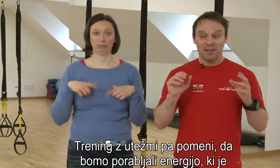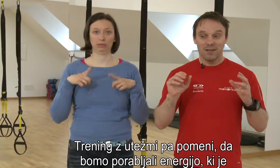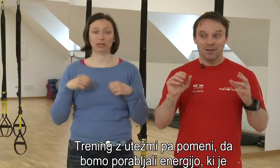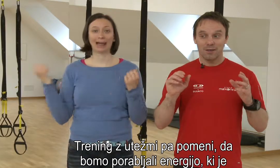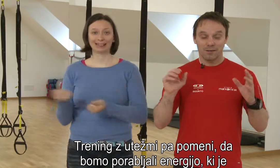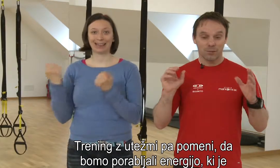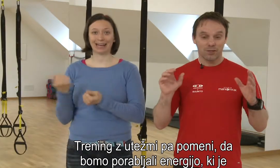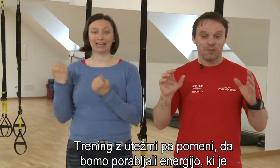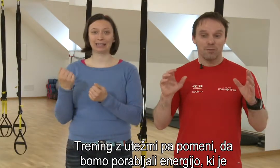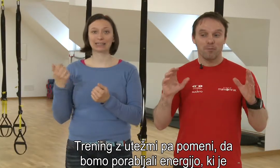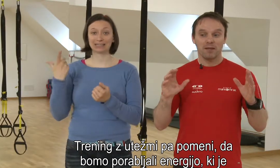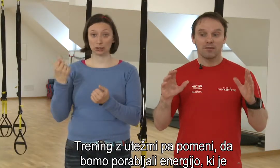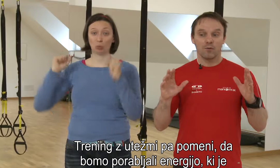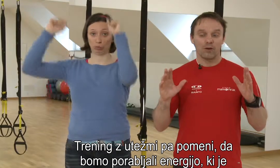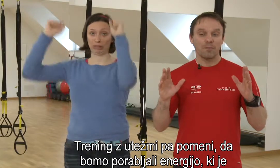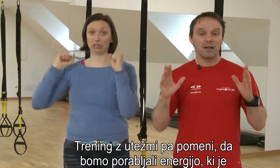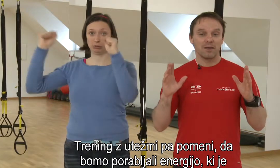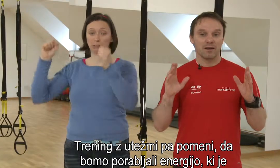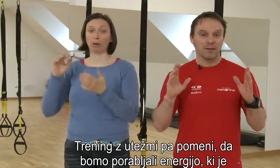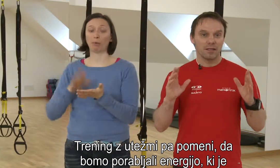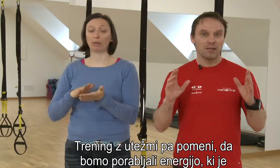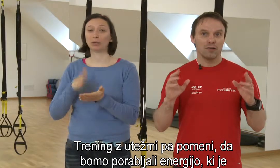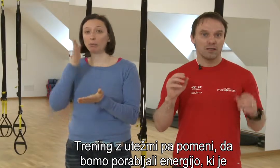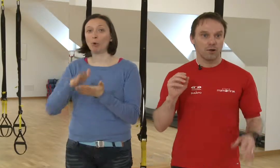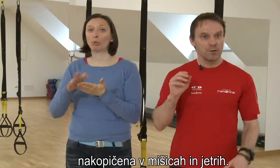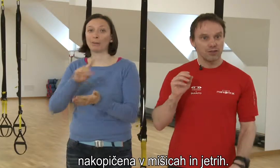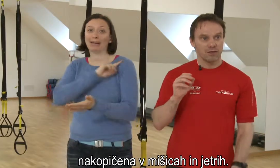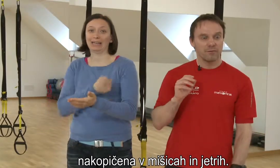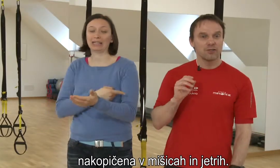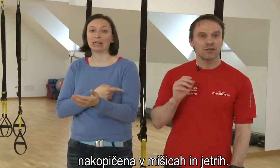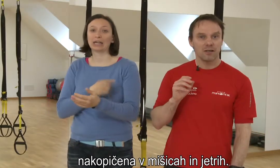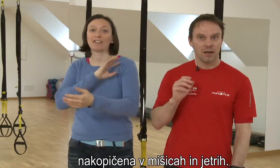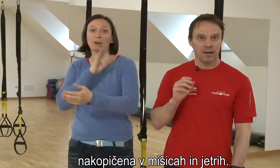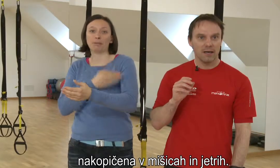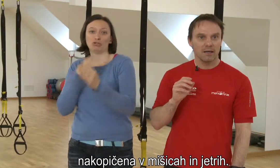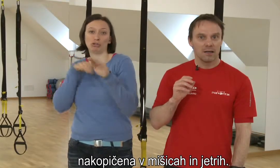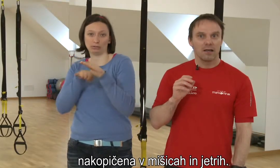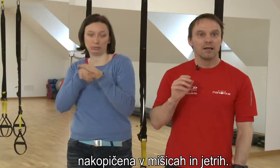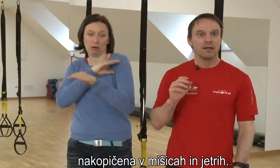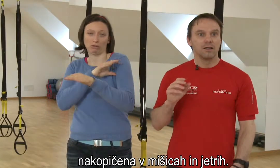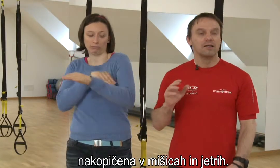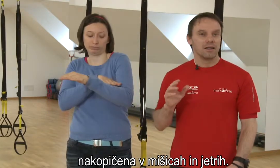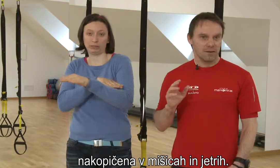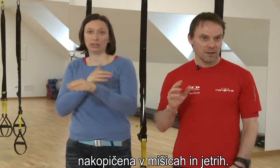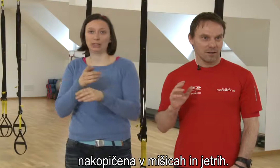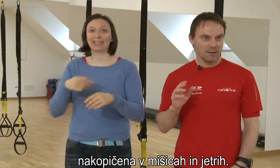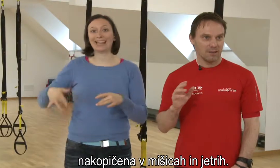Trening z utežmi pa pomeni, da bomo porabljali energijo, ki je nakopičena v mišicah in jetrih.